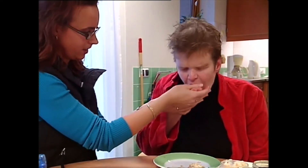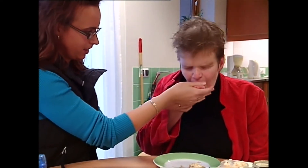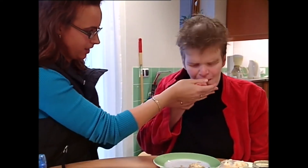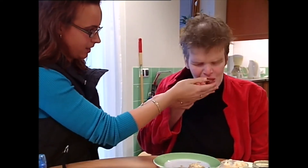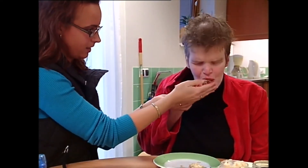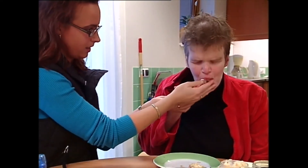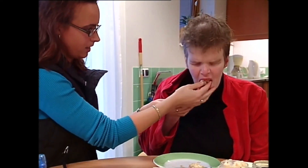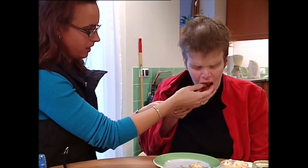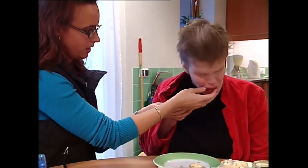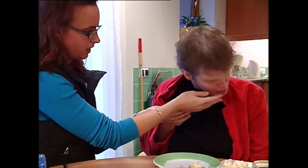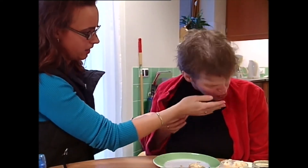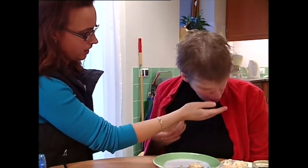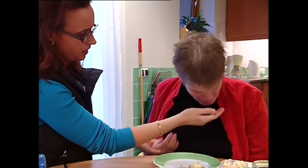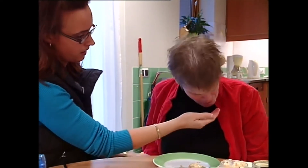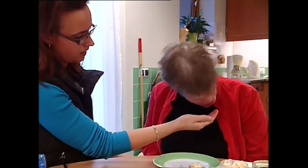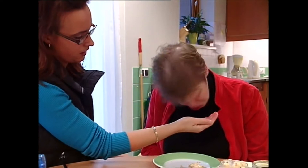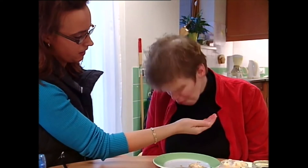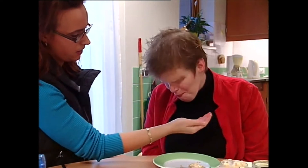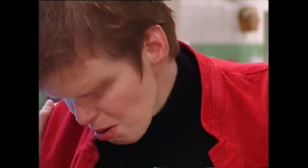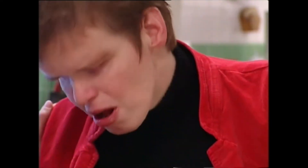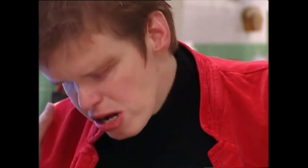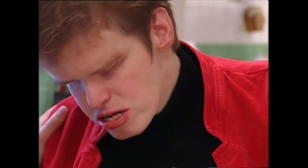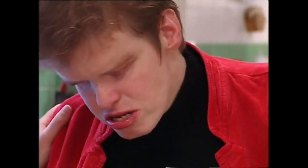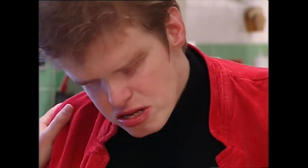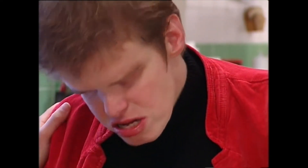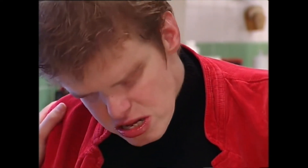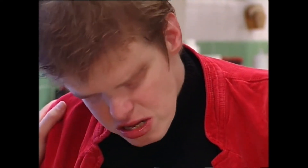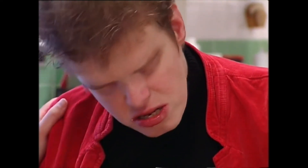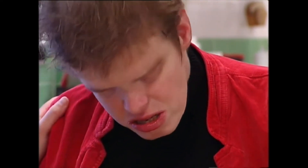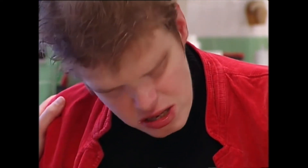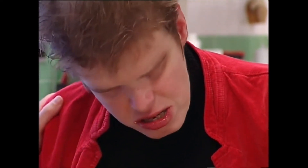wijze proberen we haar dit te leren. Vind je dat lekker?